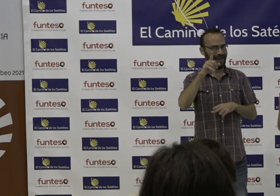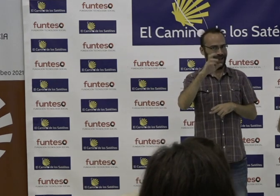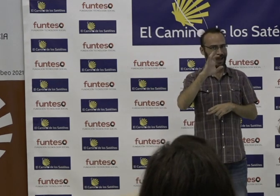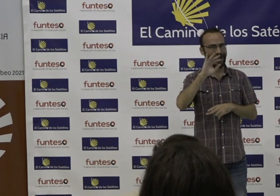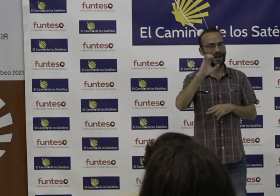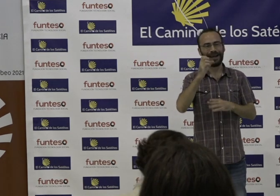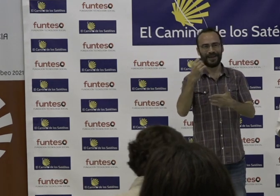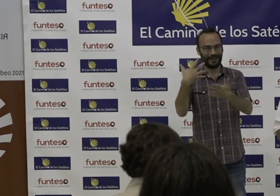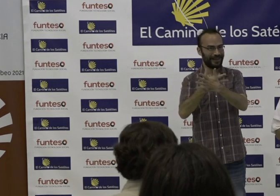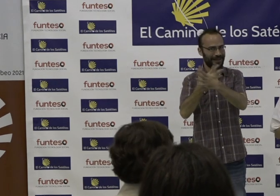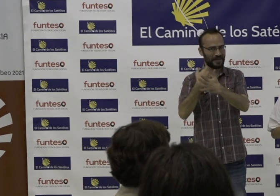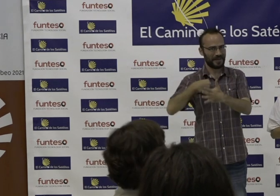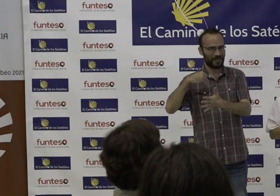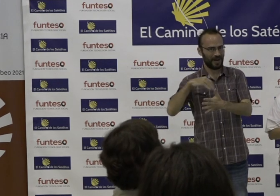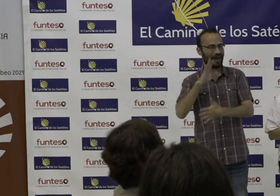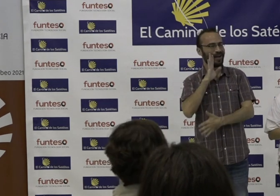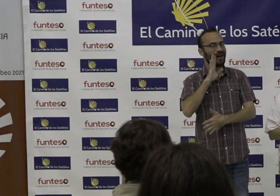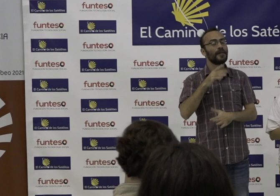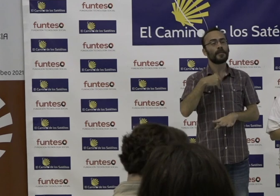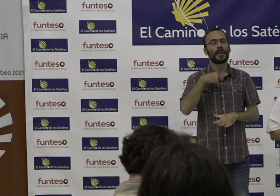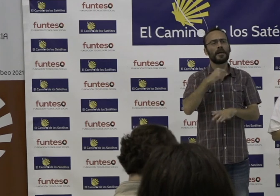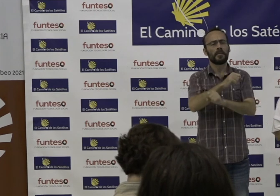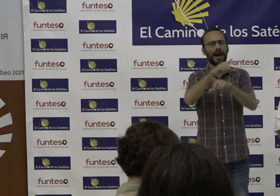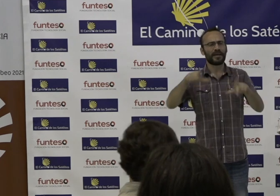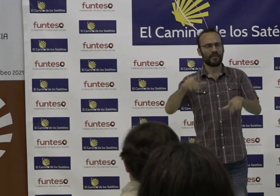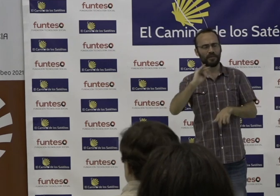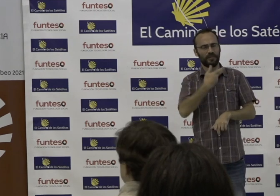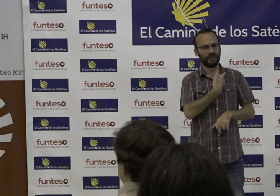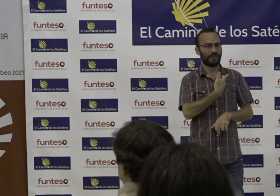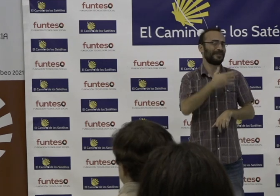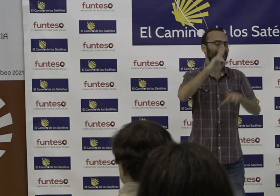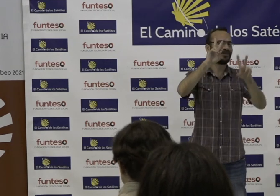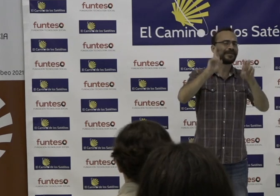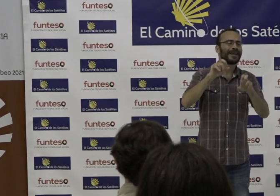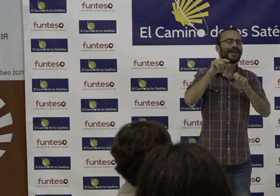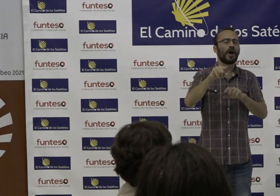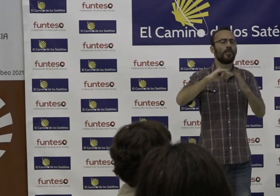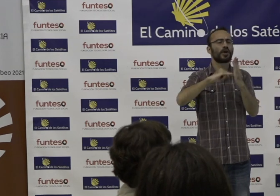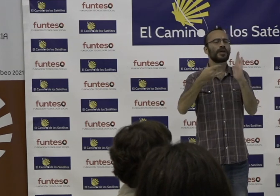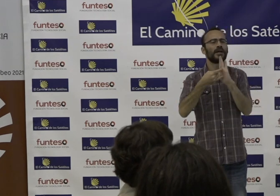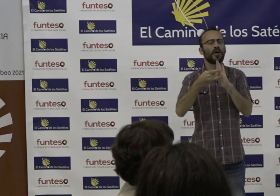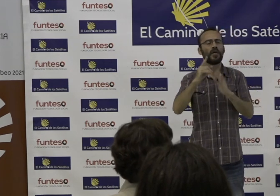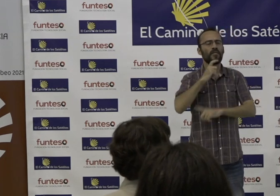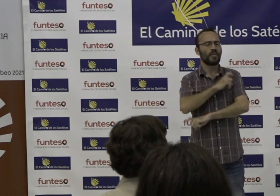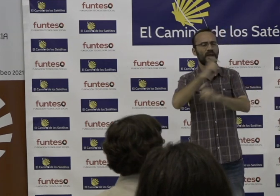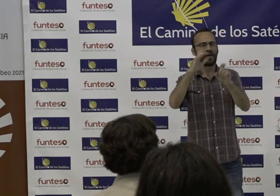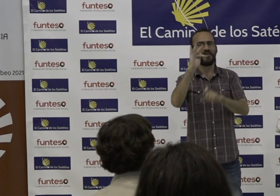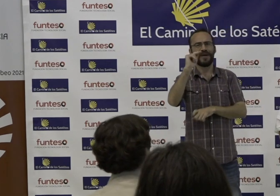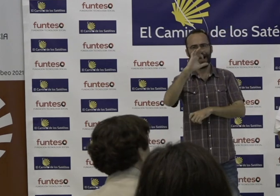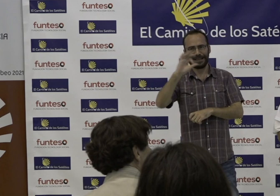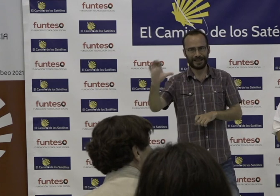Tengo una plataforma que se llama Talentum Youth, que es un proyecto de la Fundación Fase, como bien ha dicho él.